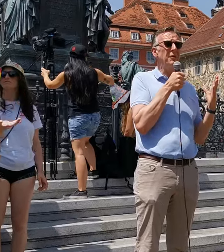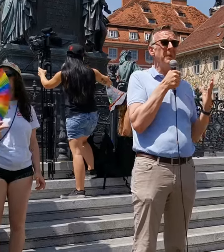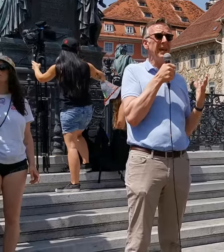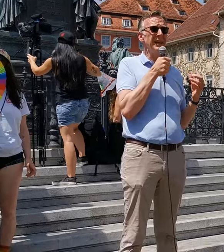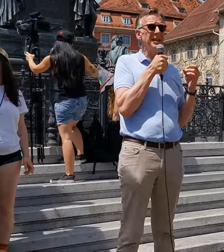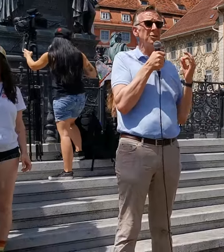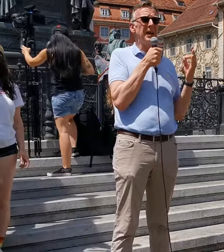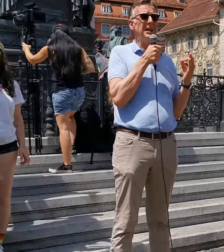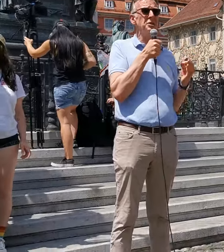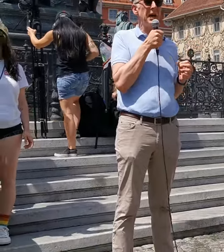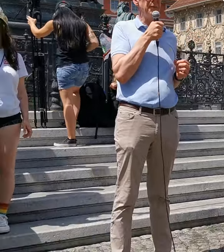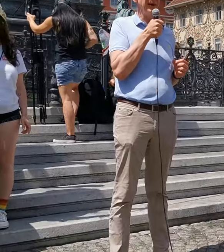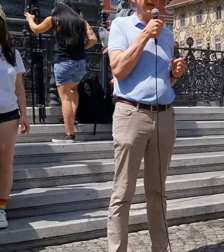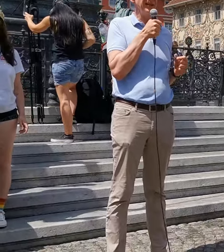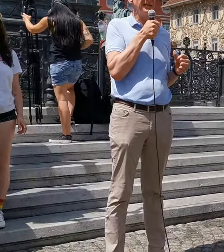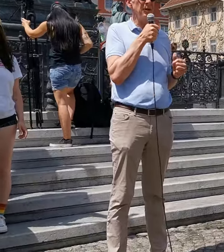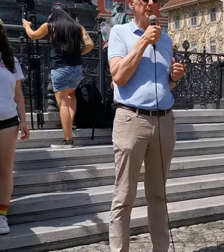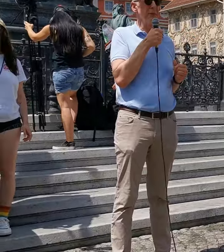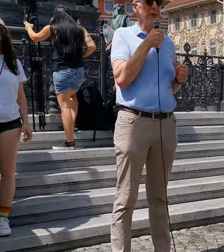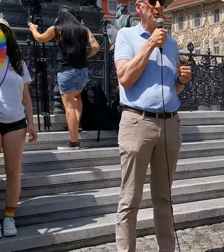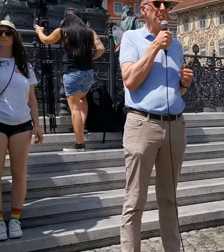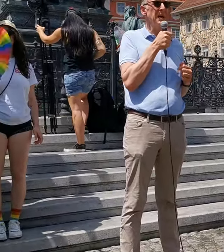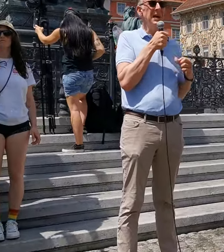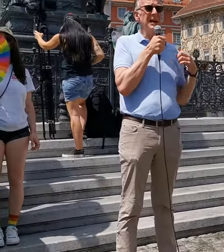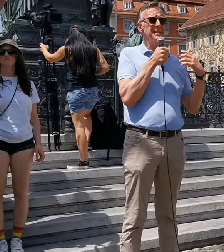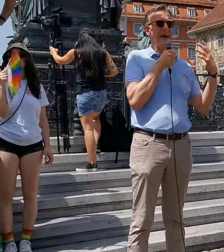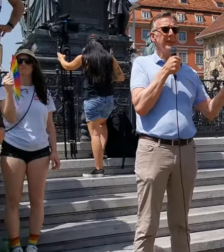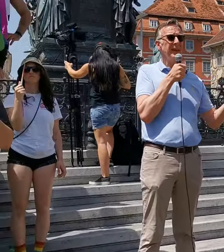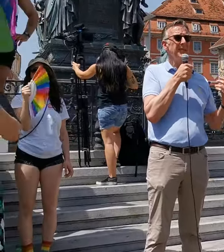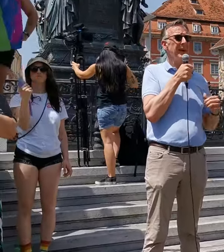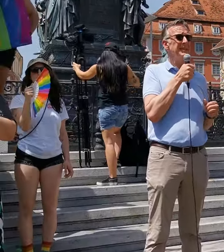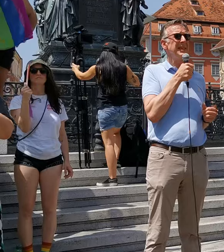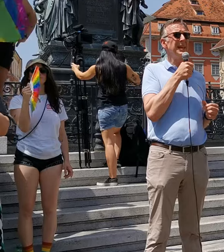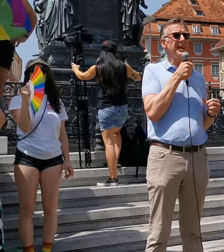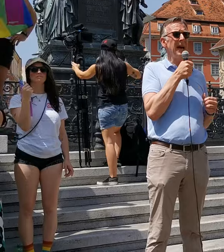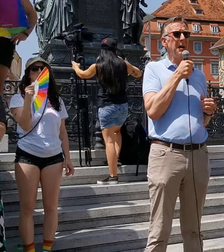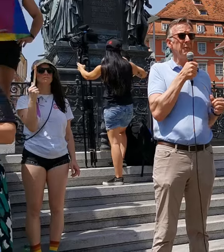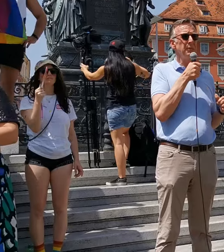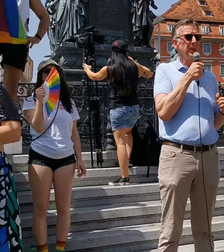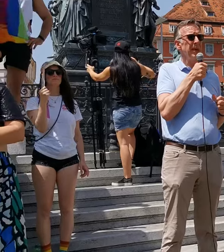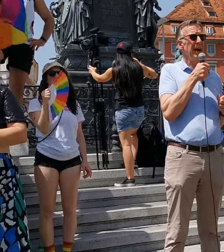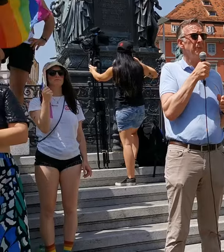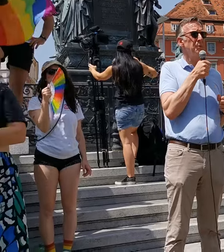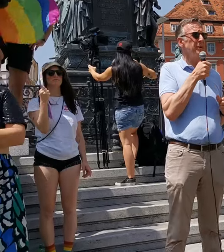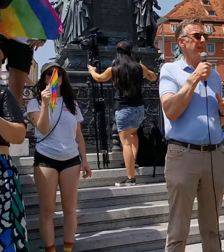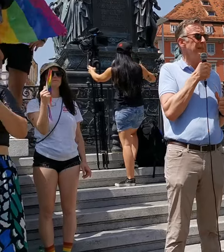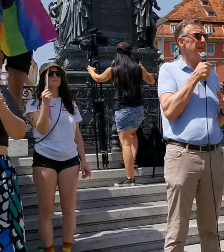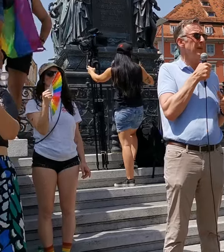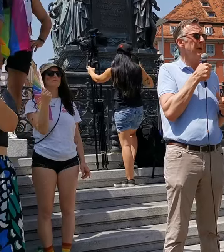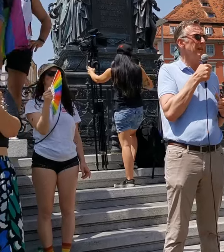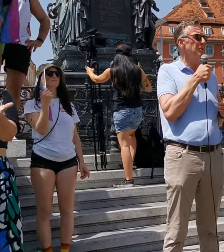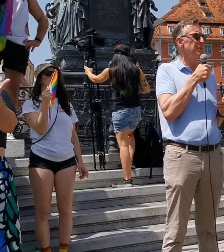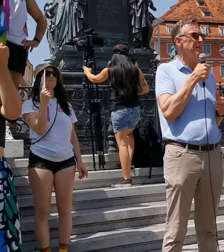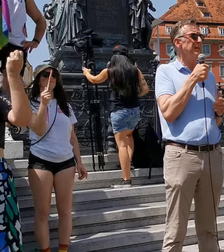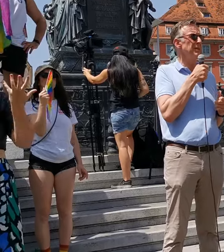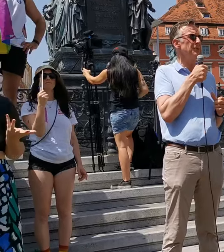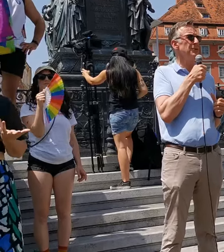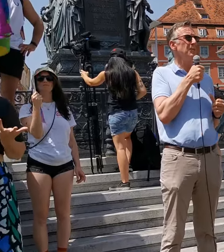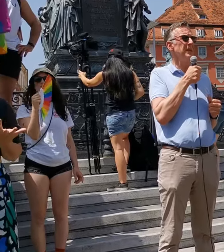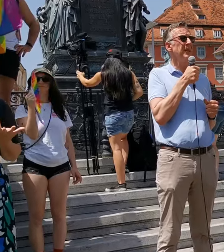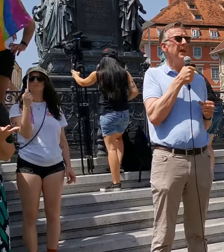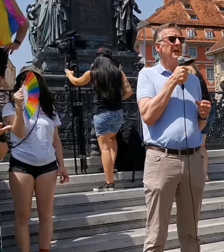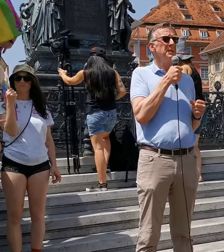die Strafbarkeit, die Totalstrafbarkeit erst aufgehoben. Alles andere war ein zäher Kampf, ein Kampf durch die Institutionen, ein Marsch durch